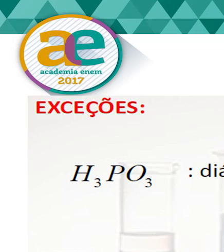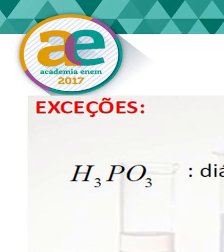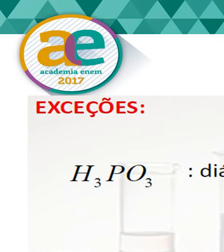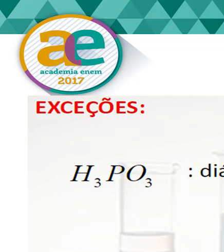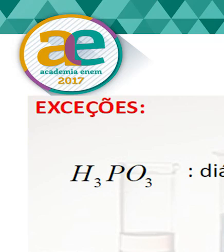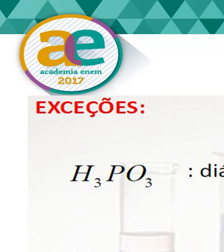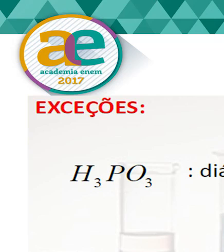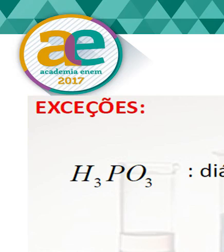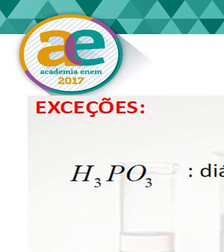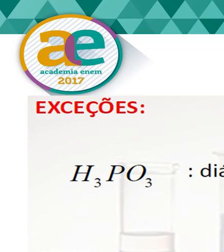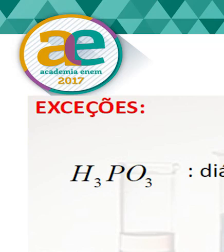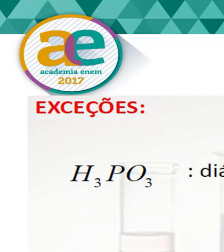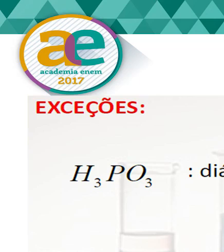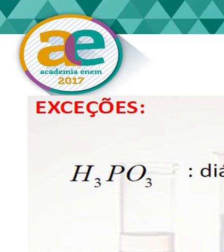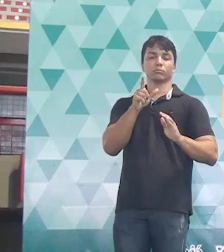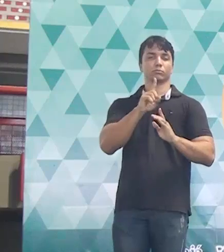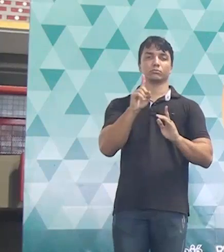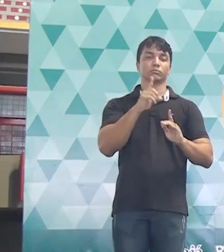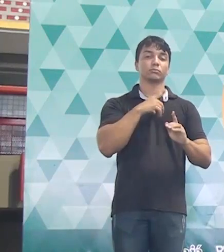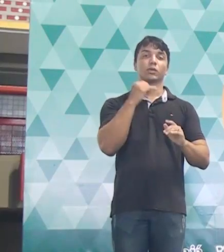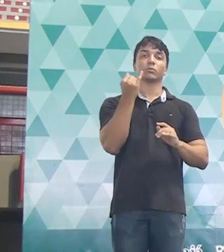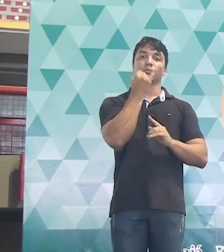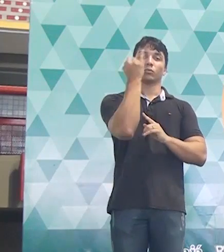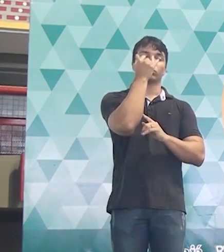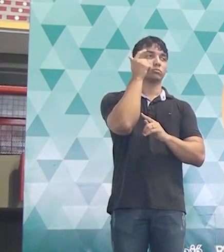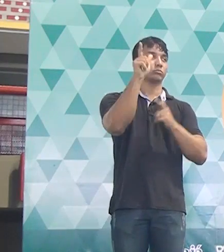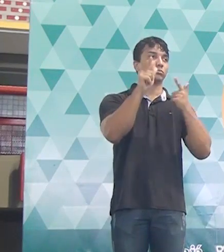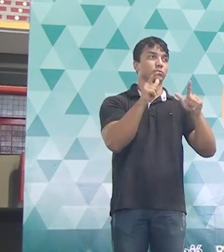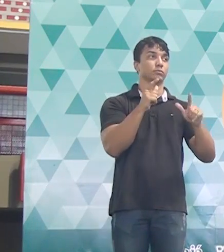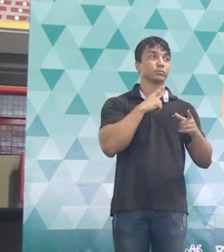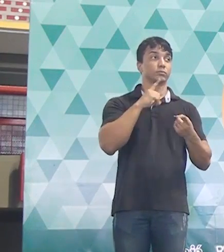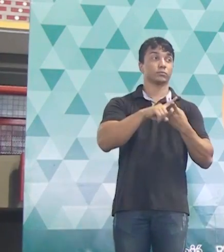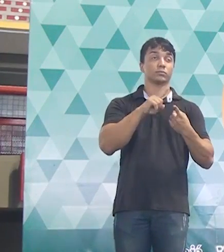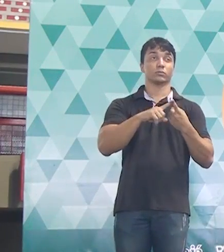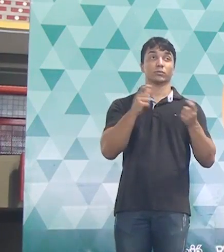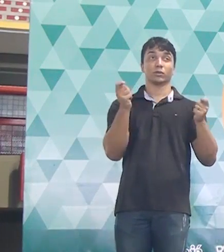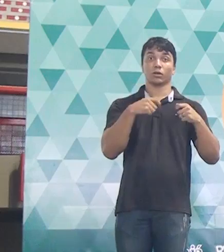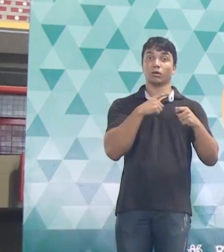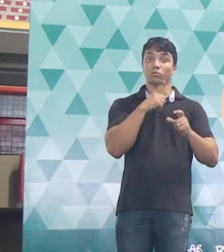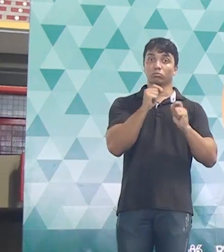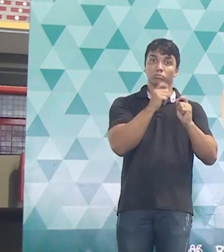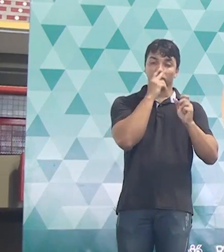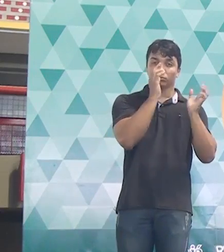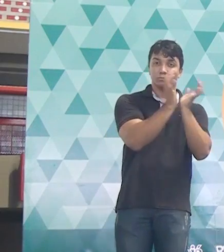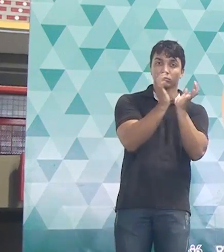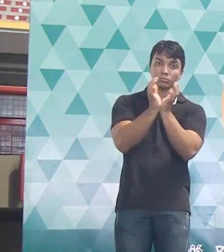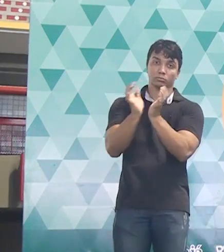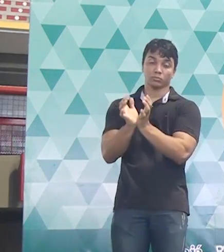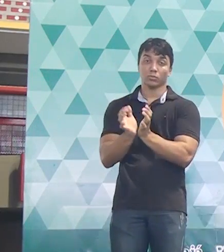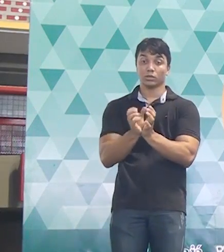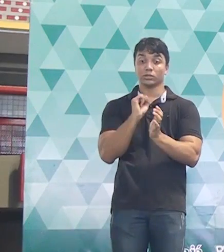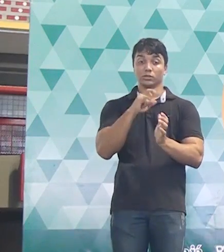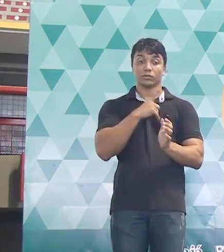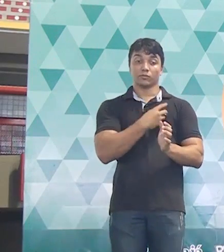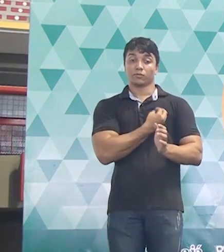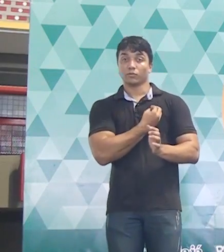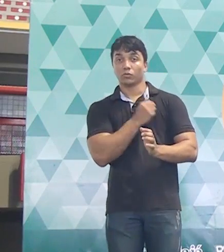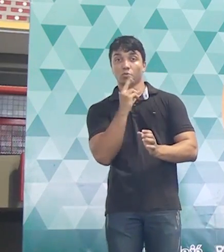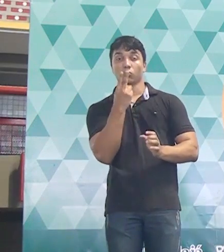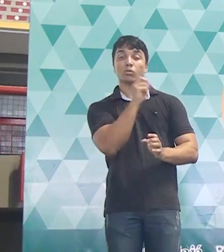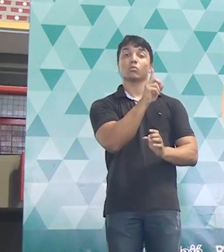importante. Eu vou dizer quais são os mais importantes. Eu também posso classificar um ácido quanto à presença ou ausência de